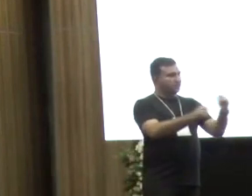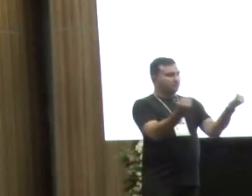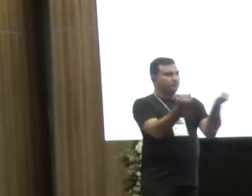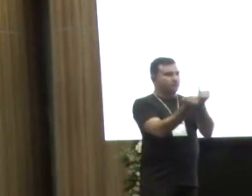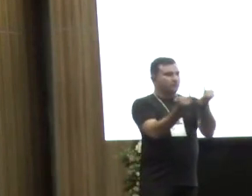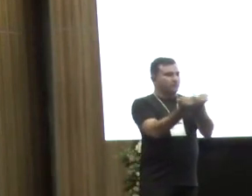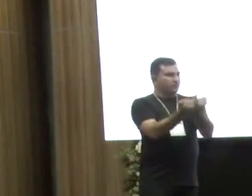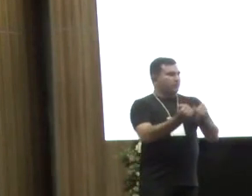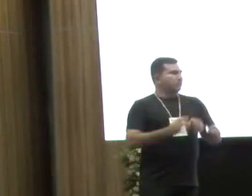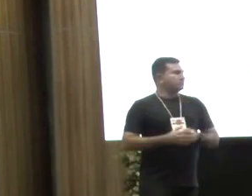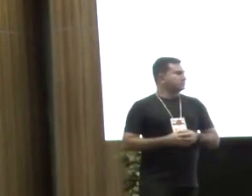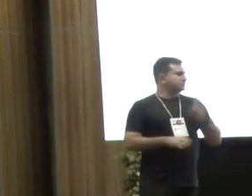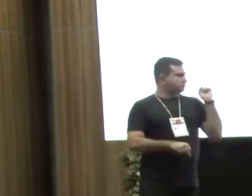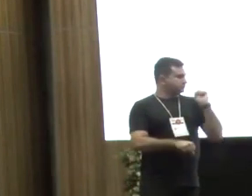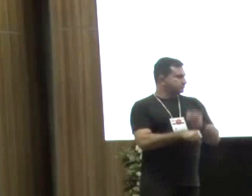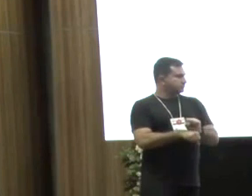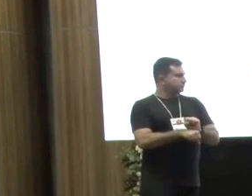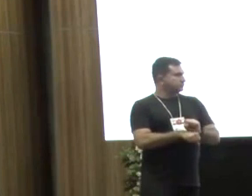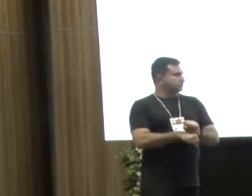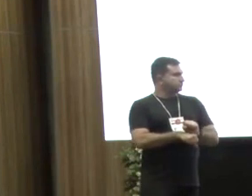fofocar.